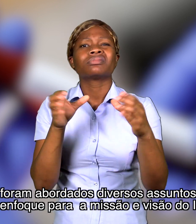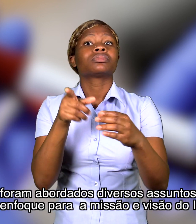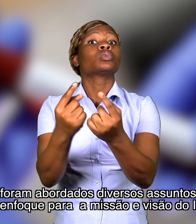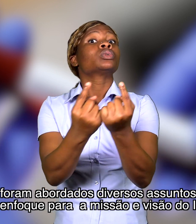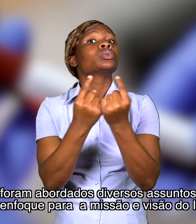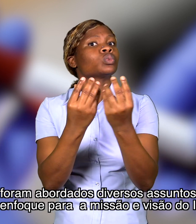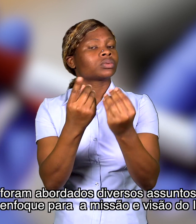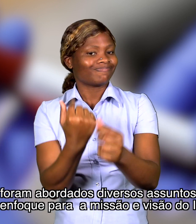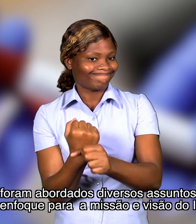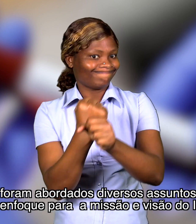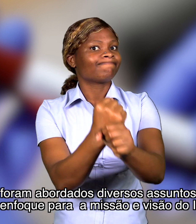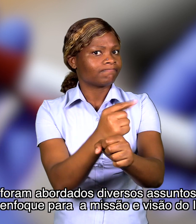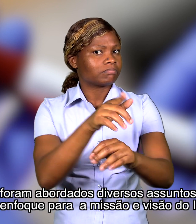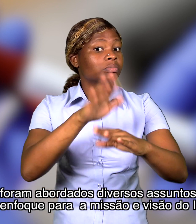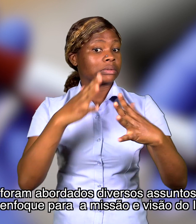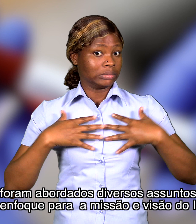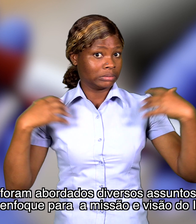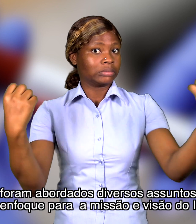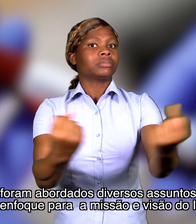com enfoque para a missão e visão do INS.